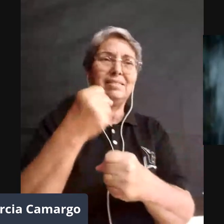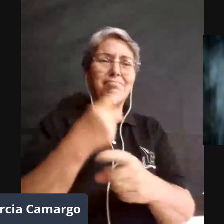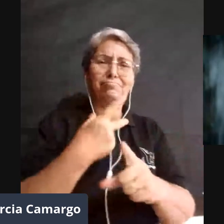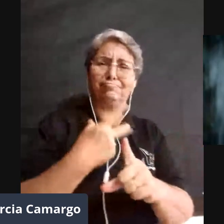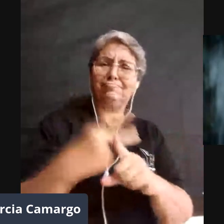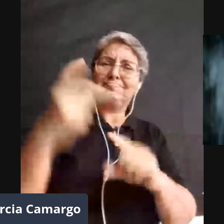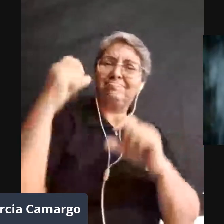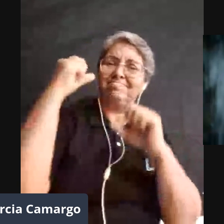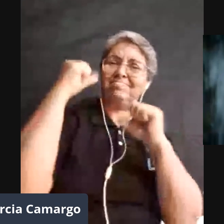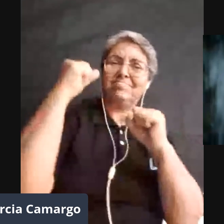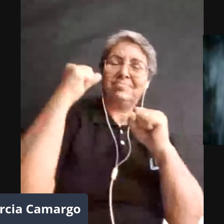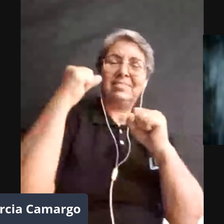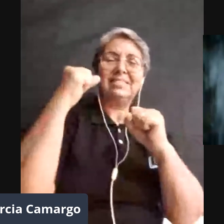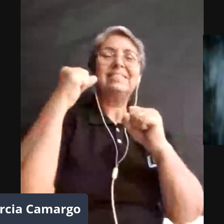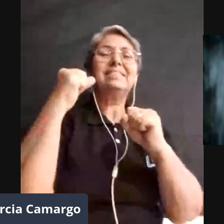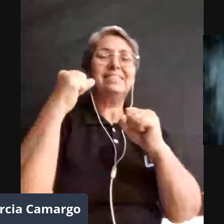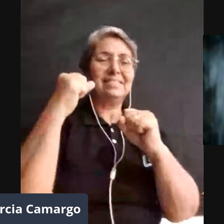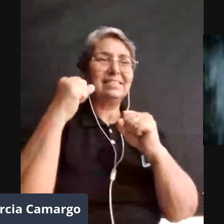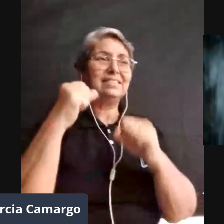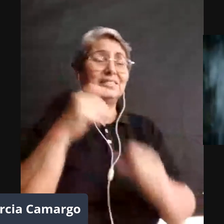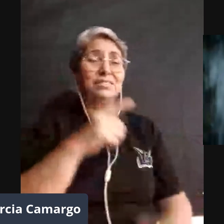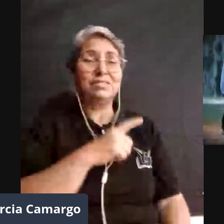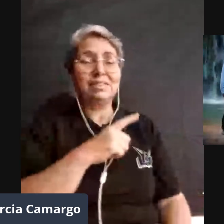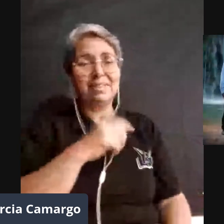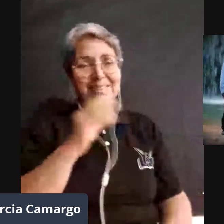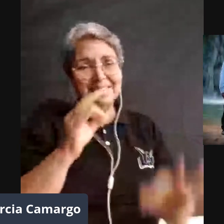vencer, justiça